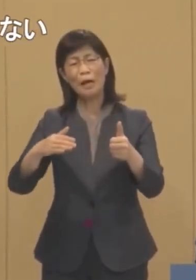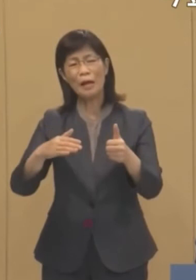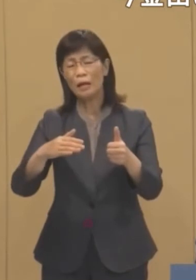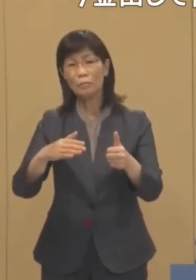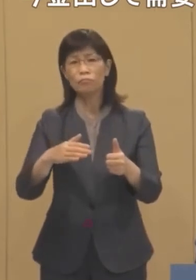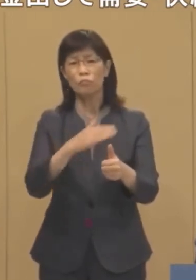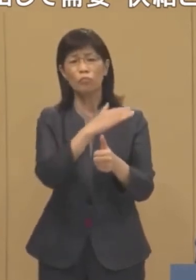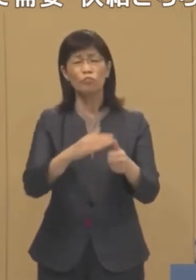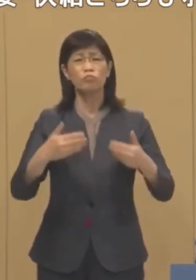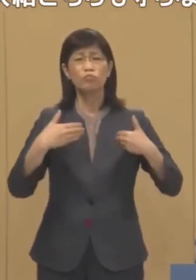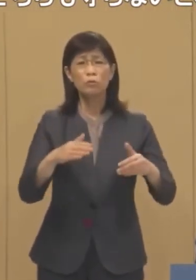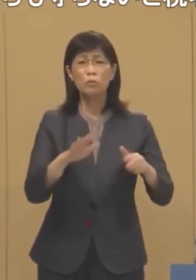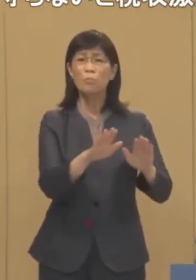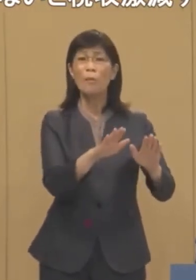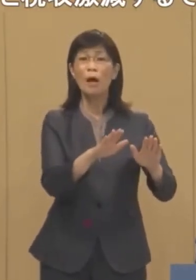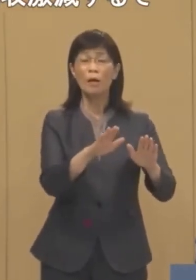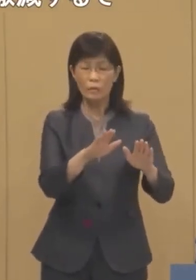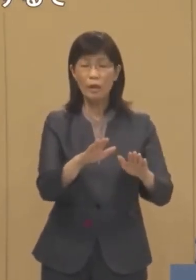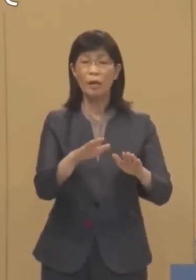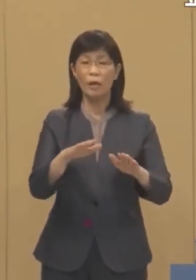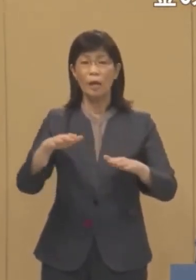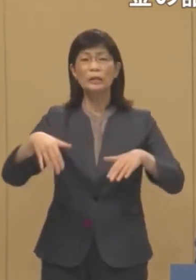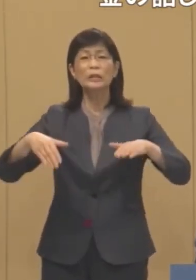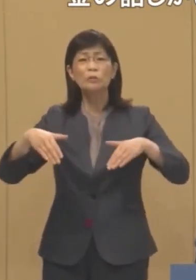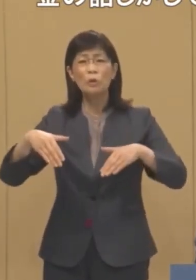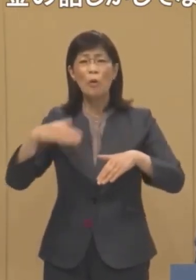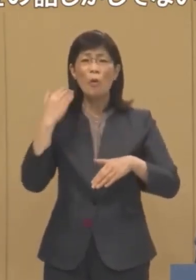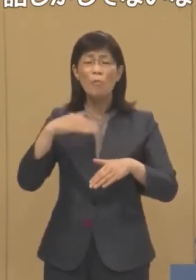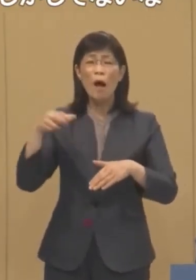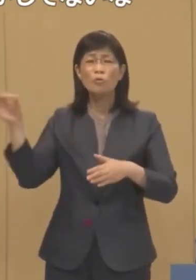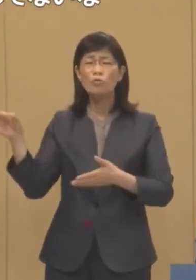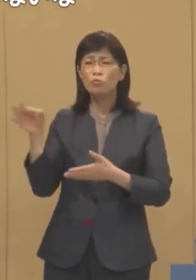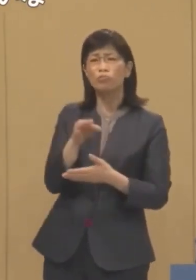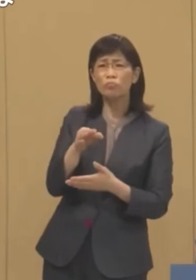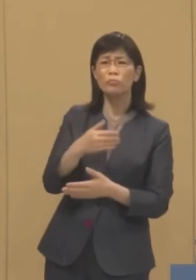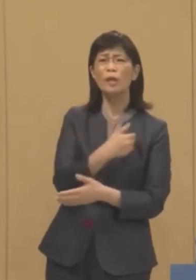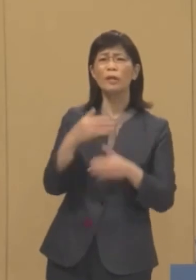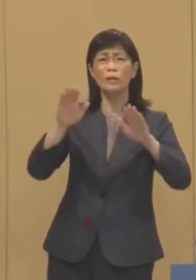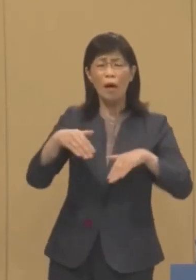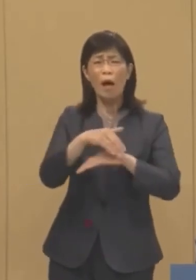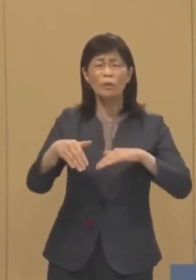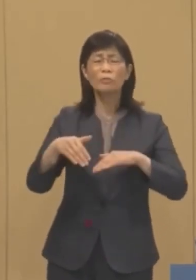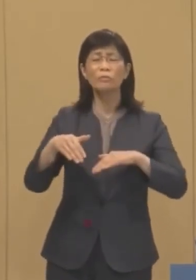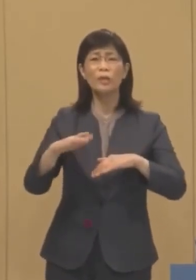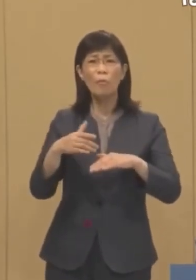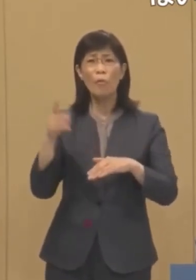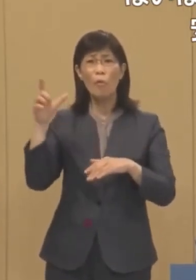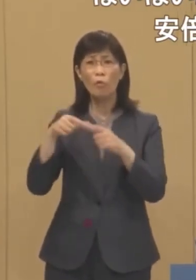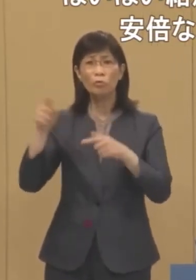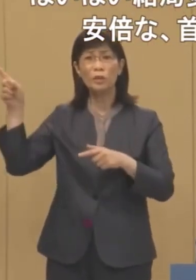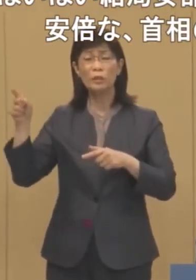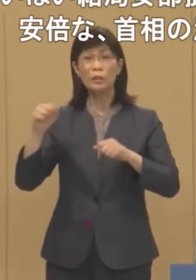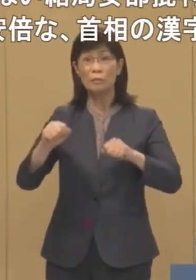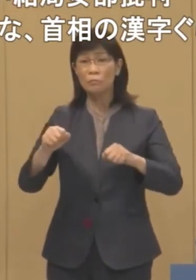様をしたままで失業給付を受けることもできたんですでも国はそうしなかった一方ん